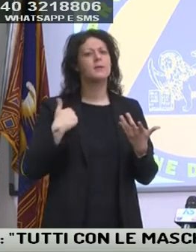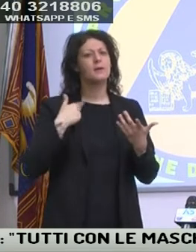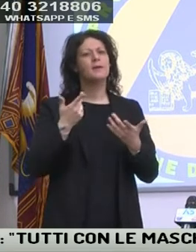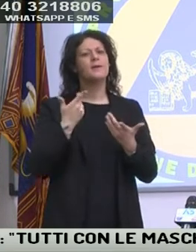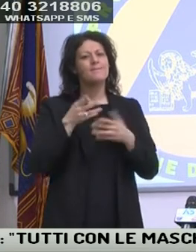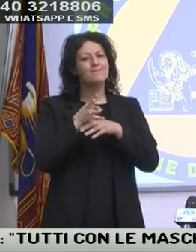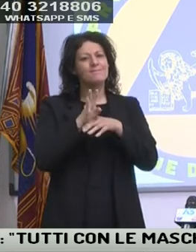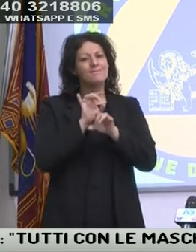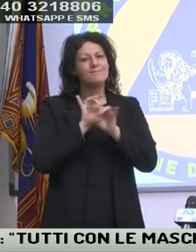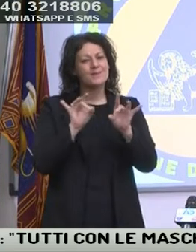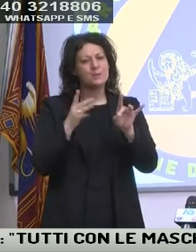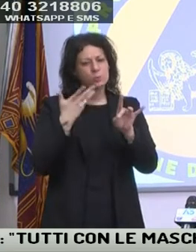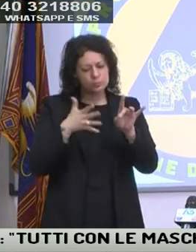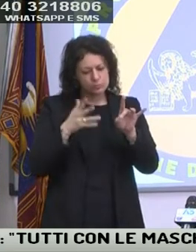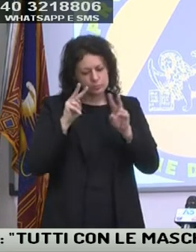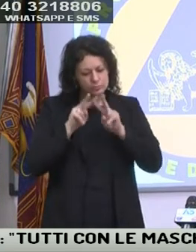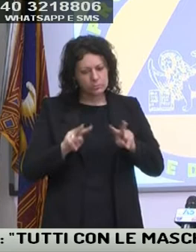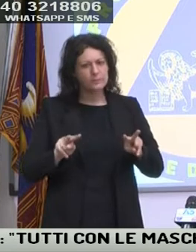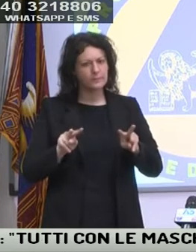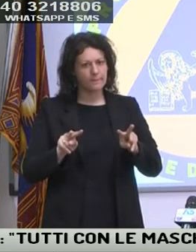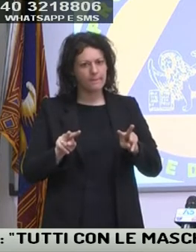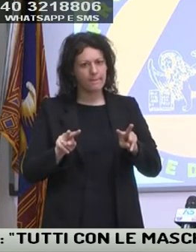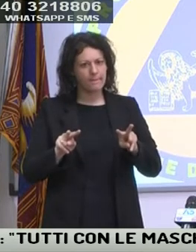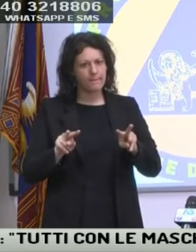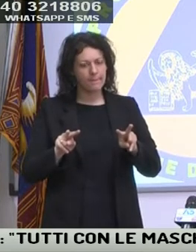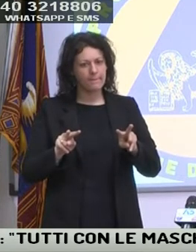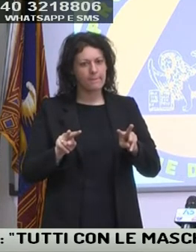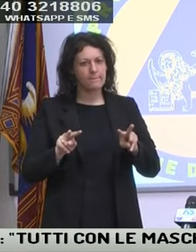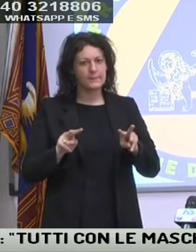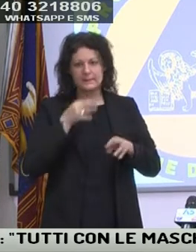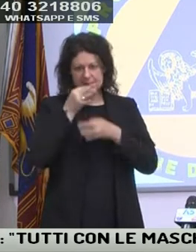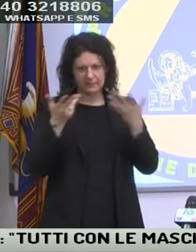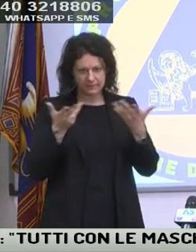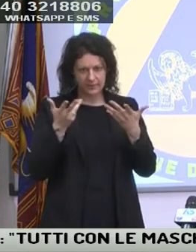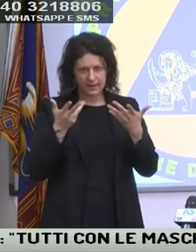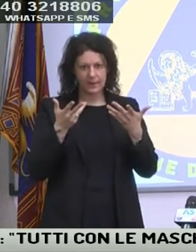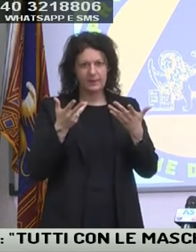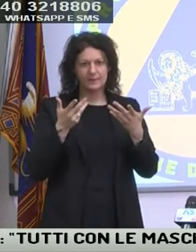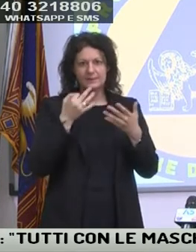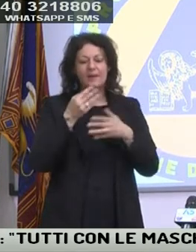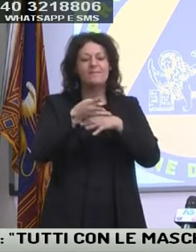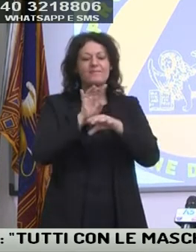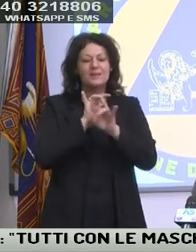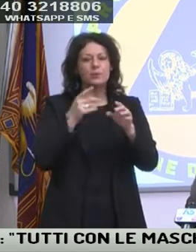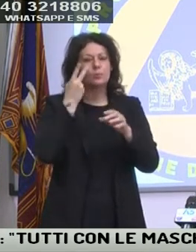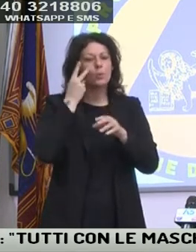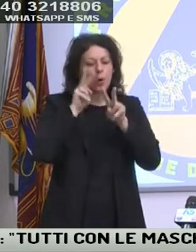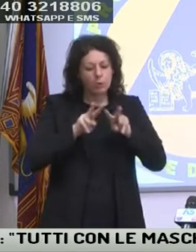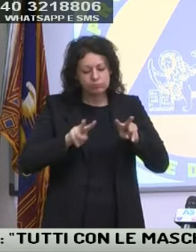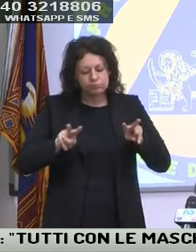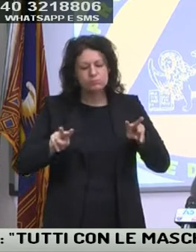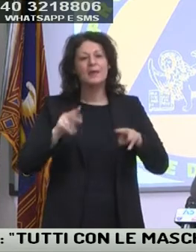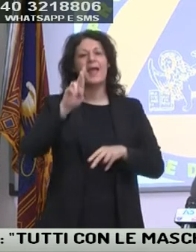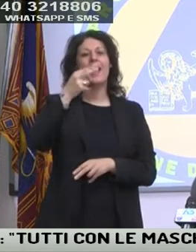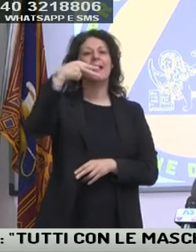virus, è letteratura questa, ho sequenziato il virus, cosa vuol dire? Prendi il virus e lo guardi il suo filamento di